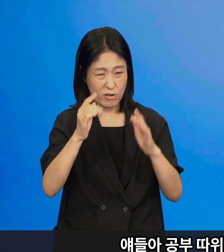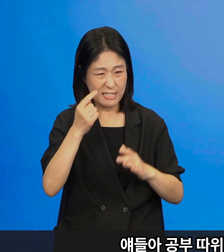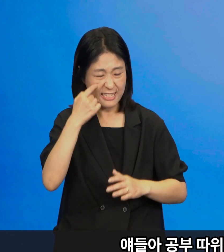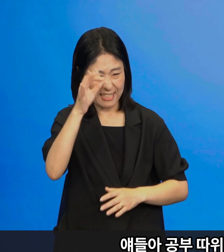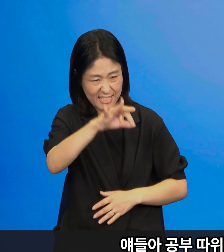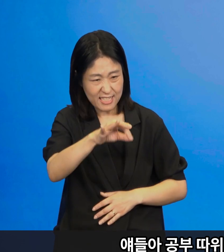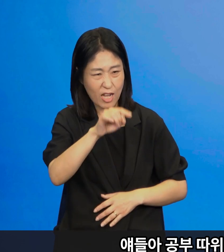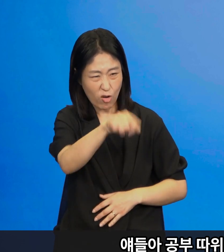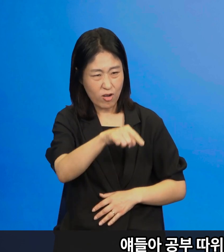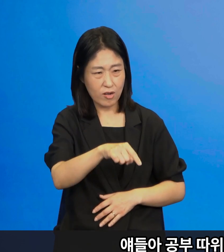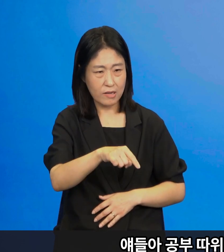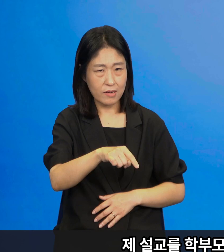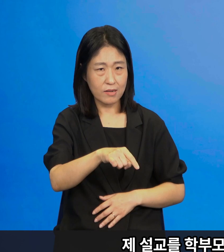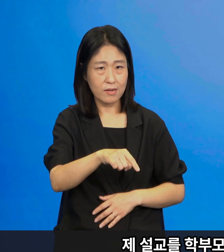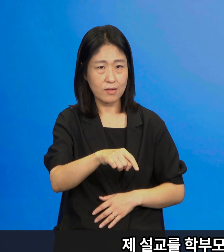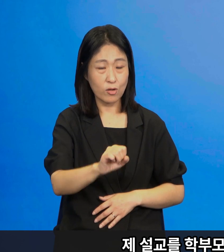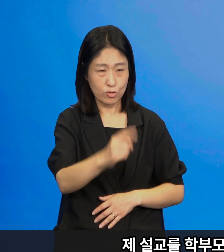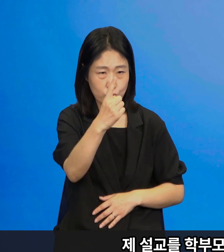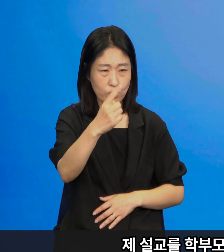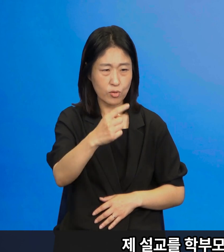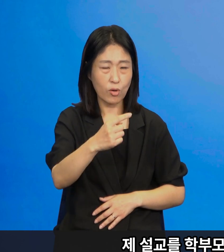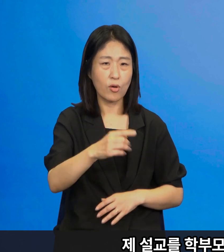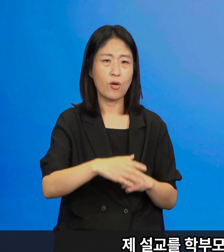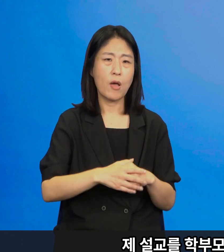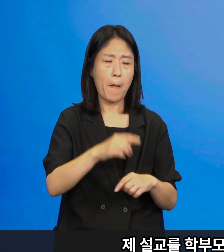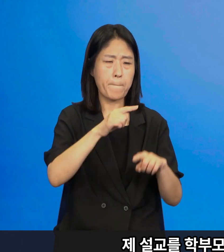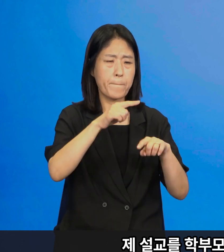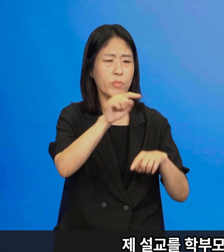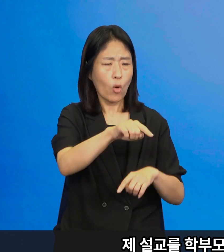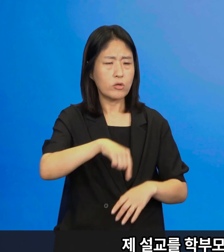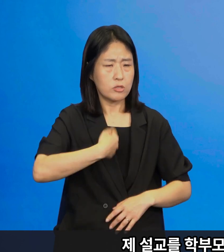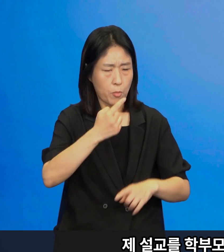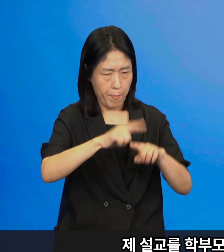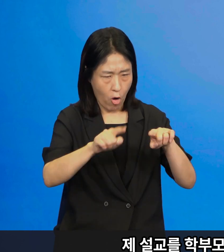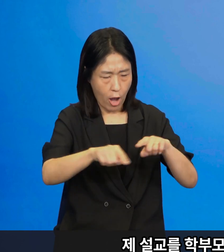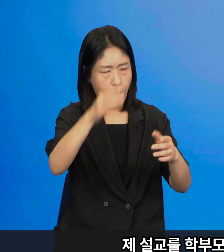너희를 평가하지 마. 제 설교를 학부모님들이 싫어하십니다.